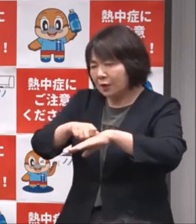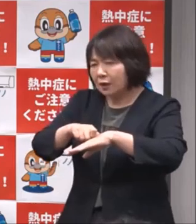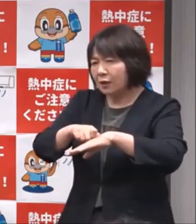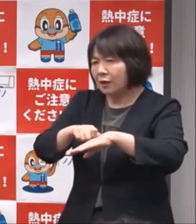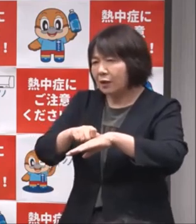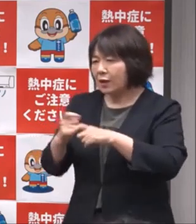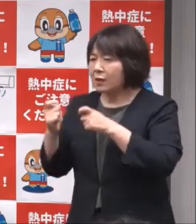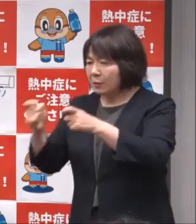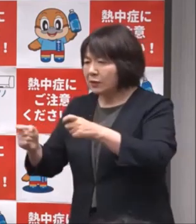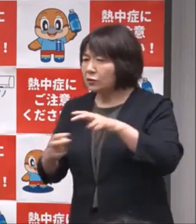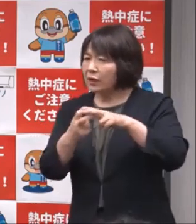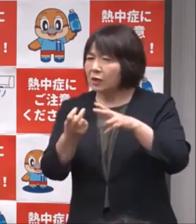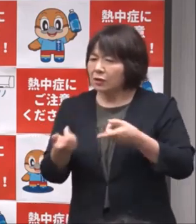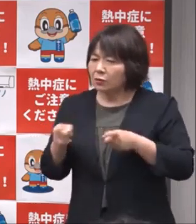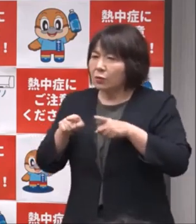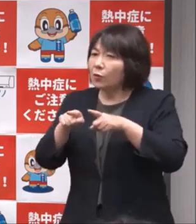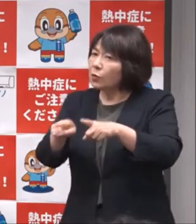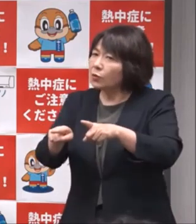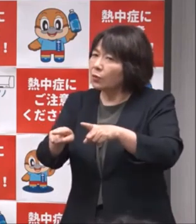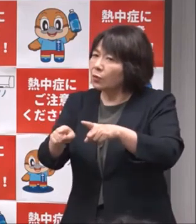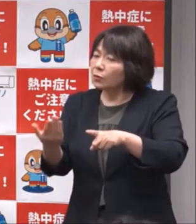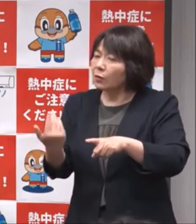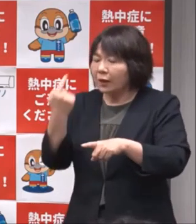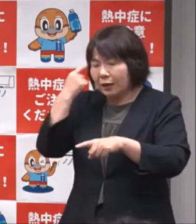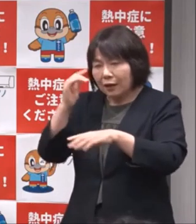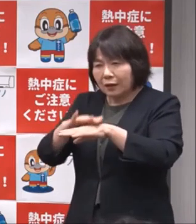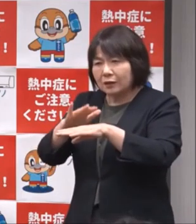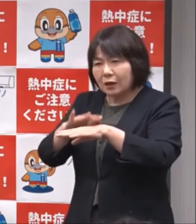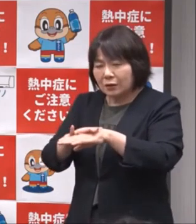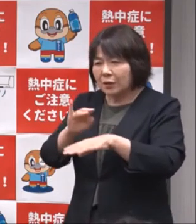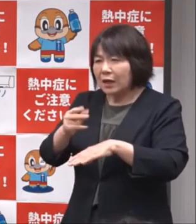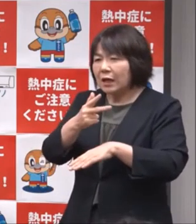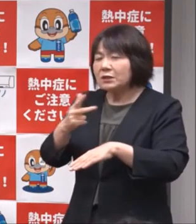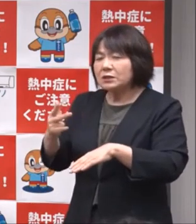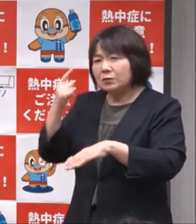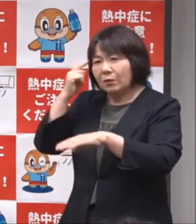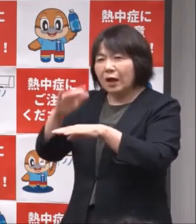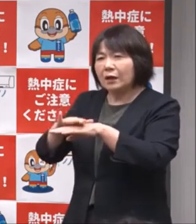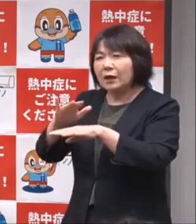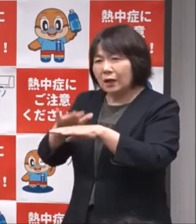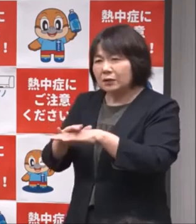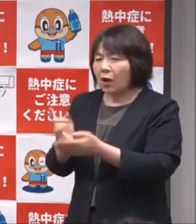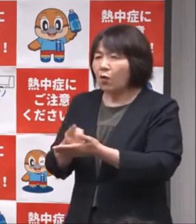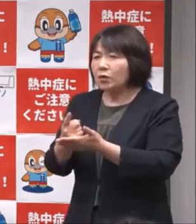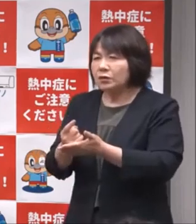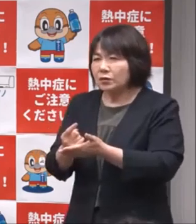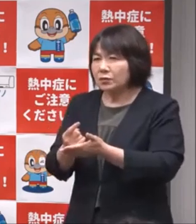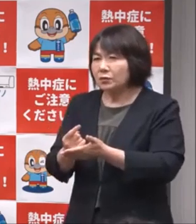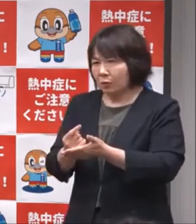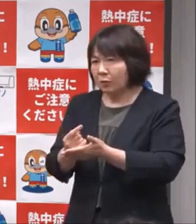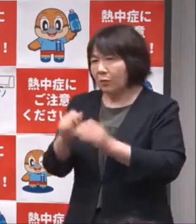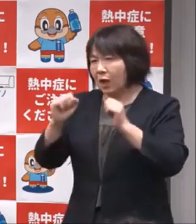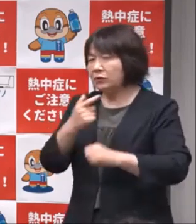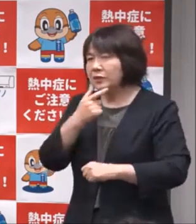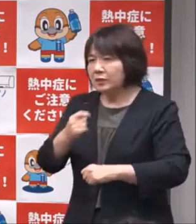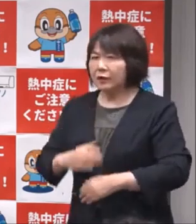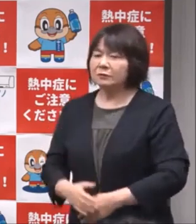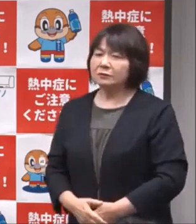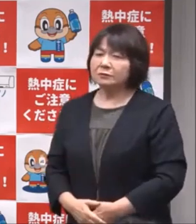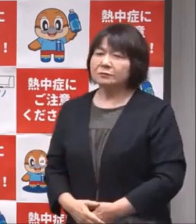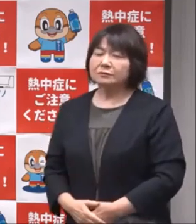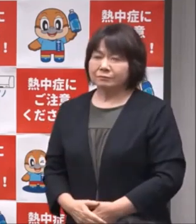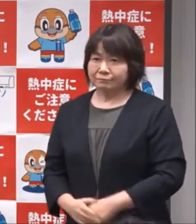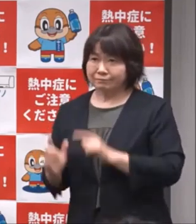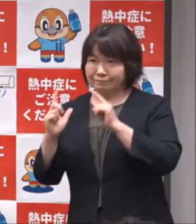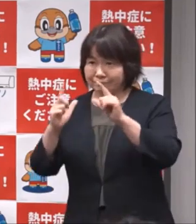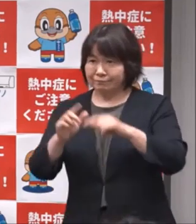方併用するという前提なのか、あの知事のお考えというか方針を確認したいんですが、 あ